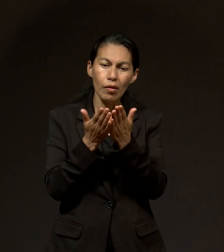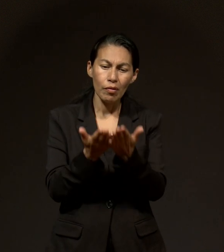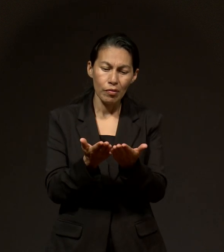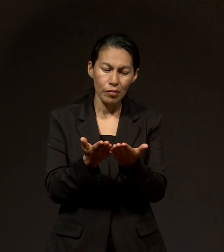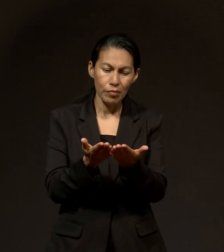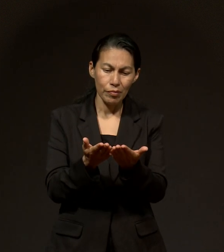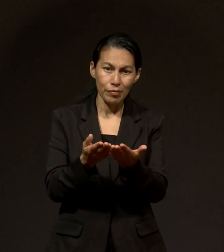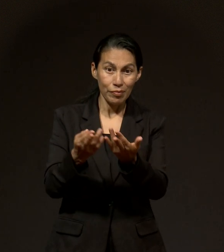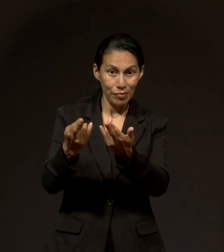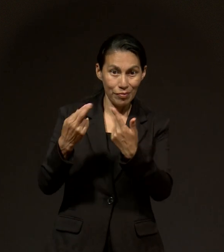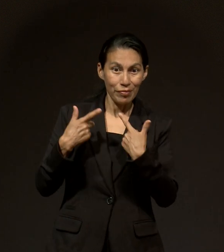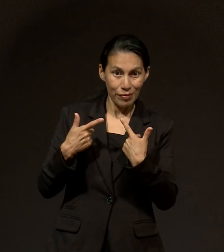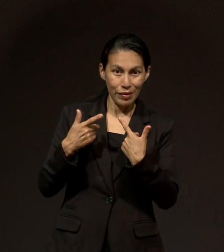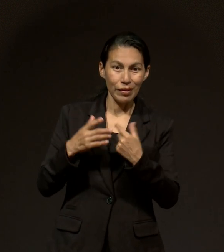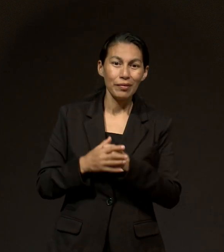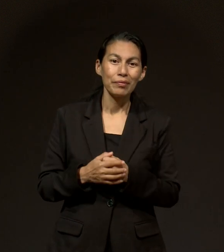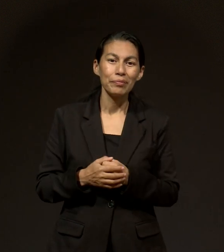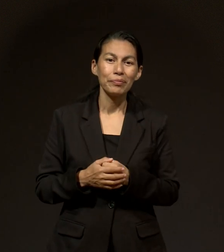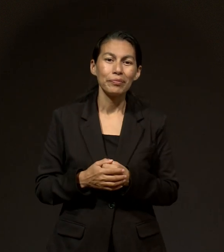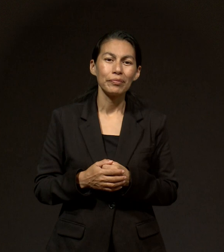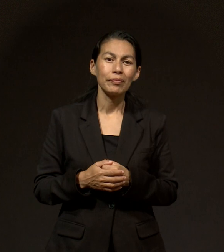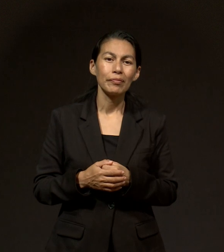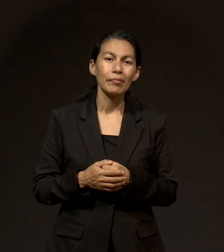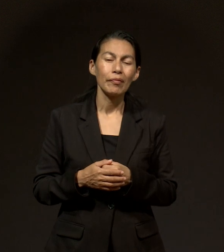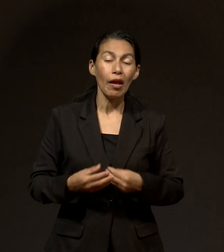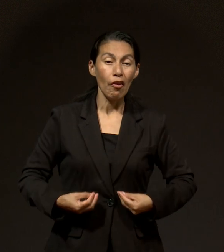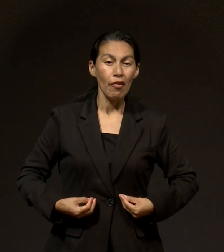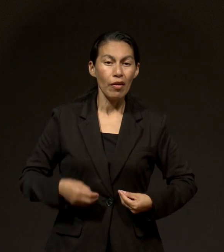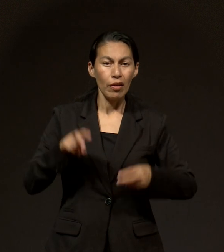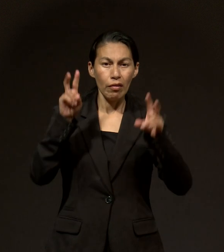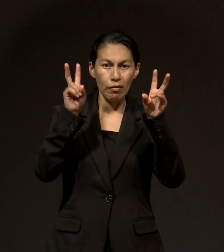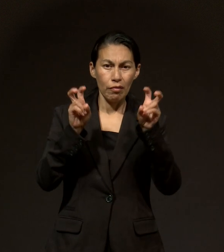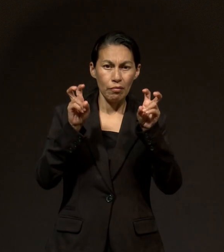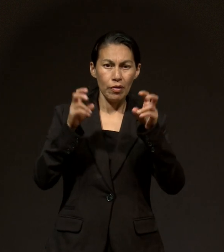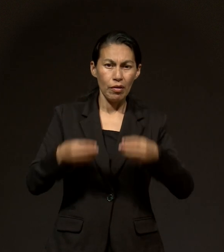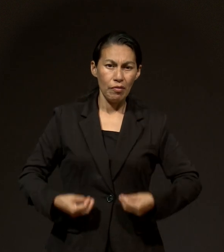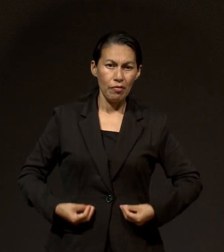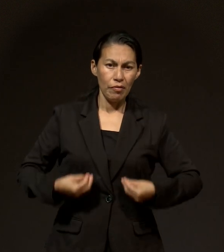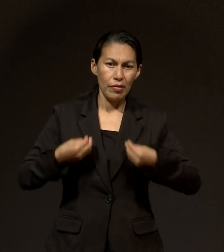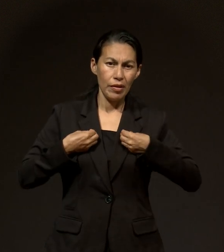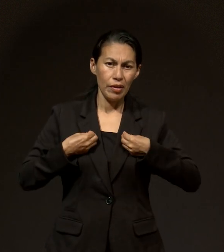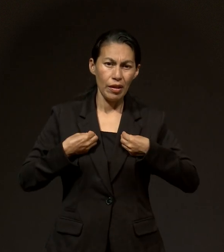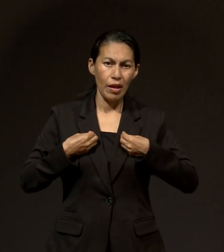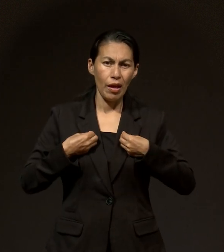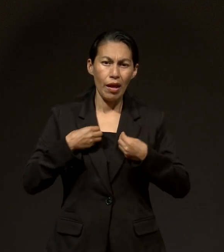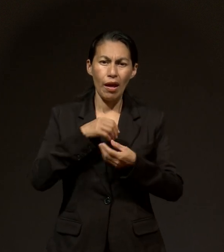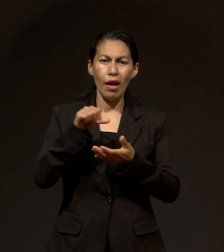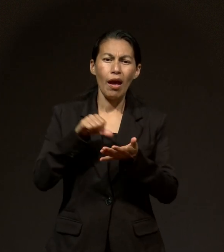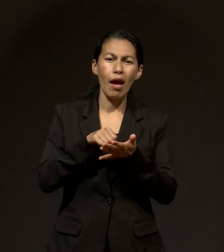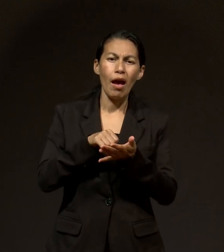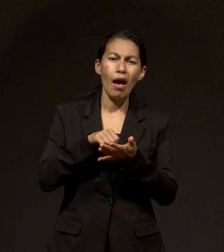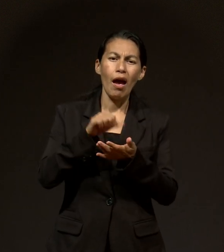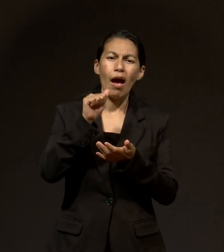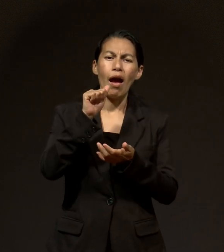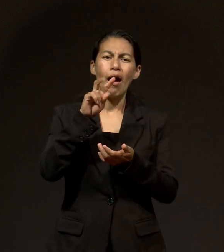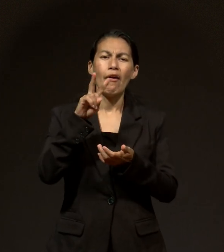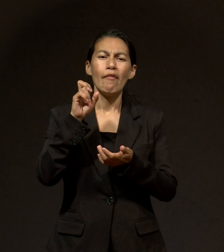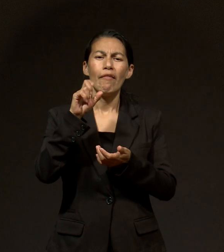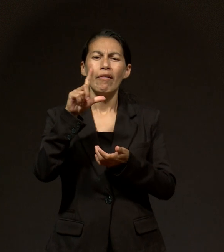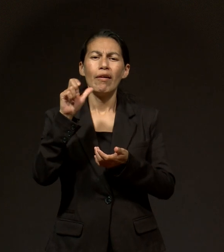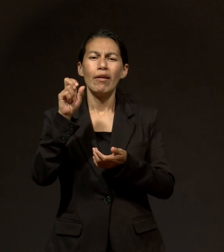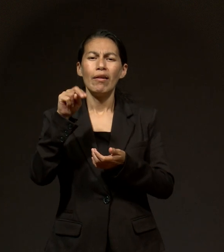La vida en medio de una avalancha. Es un libro muy bonito